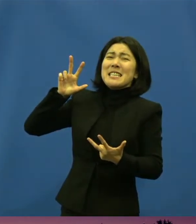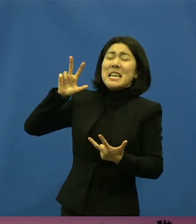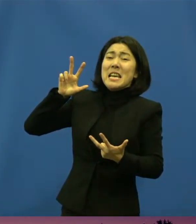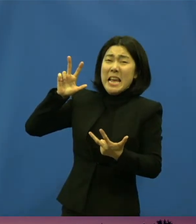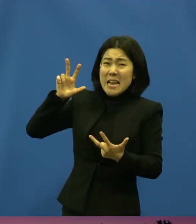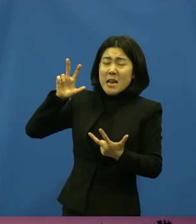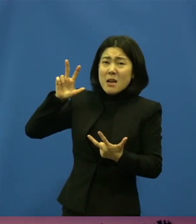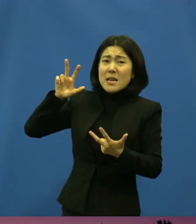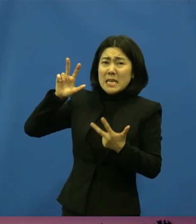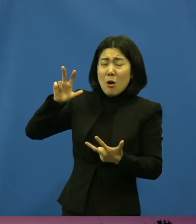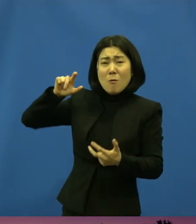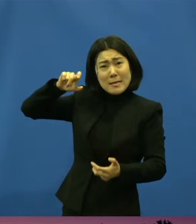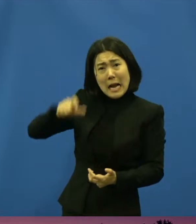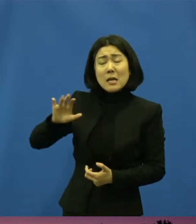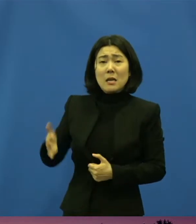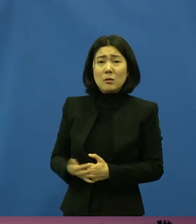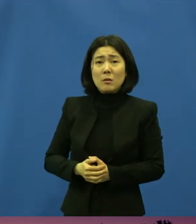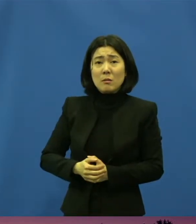무너지는 거예요.